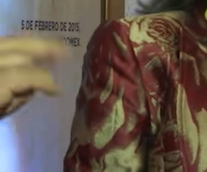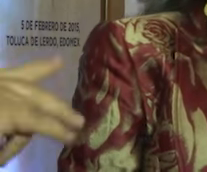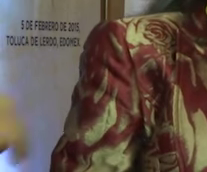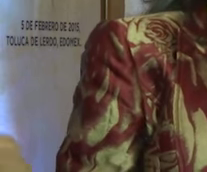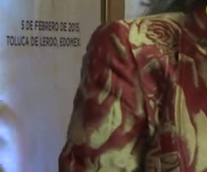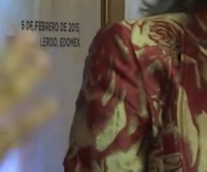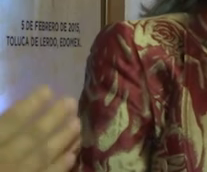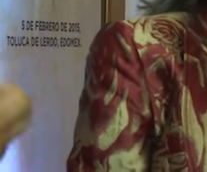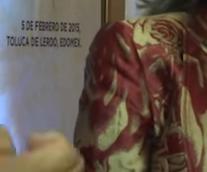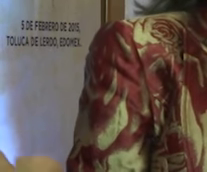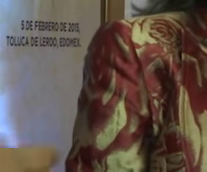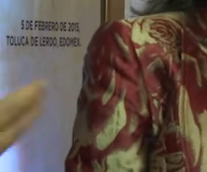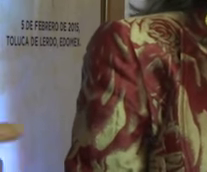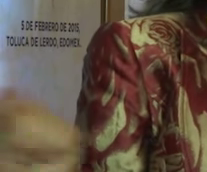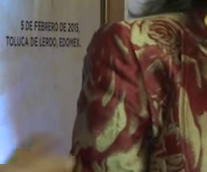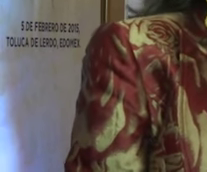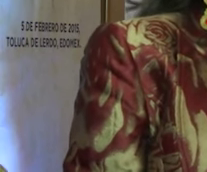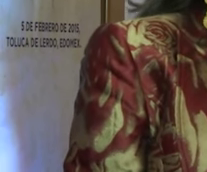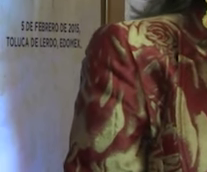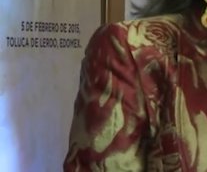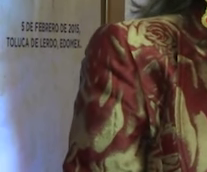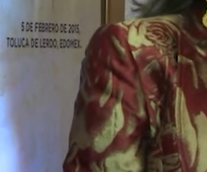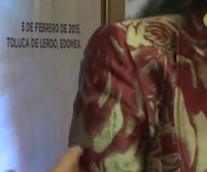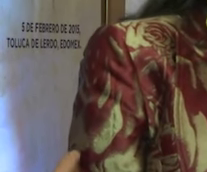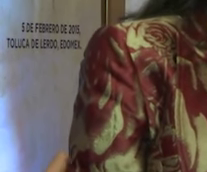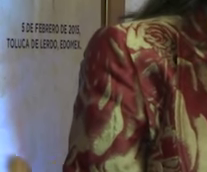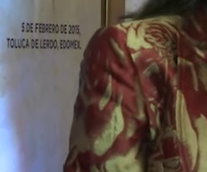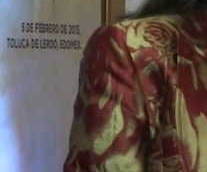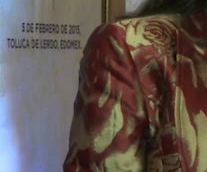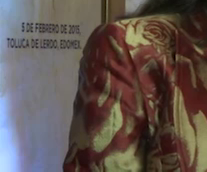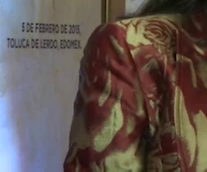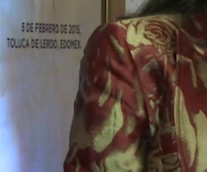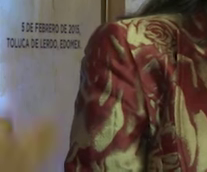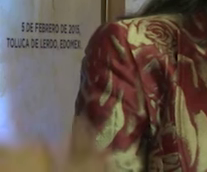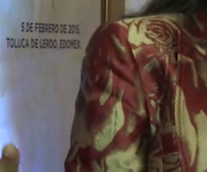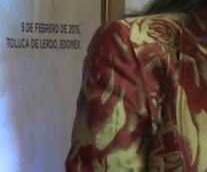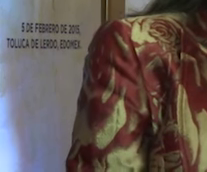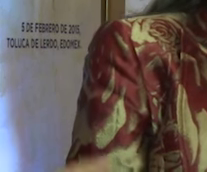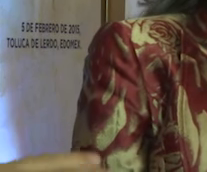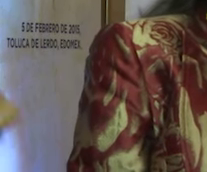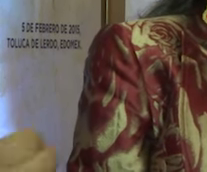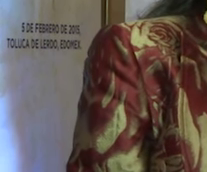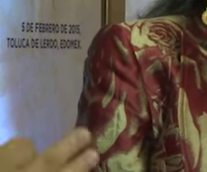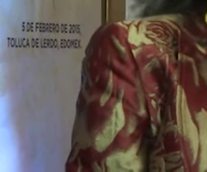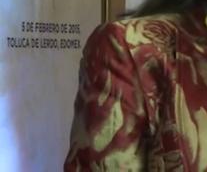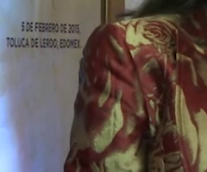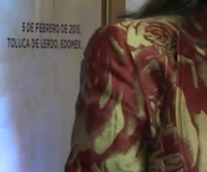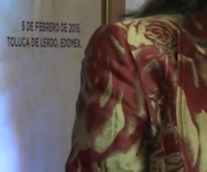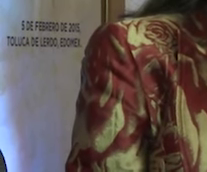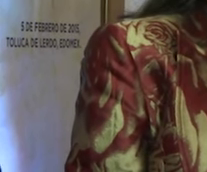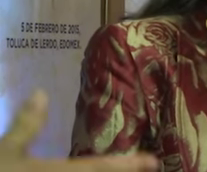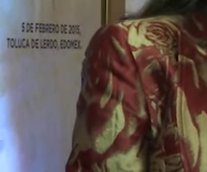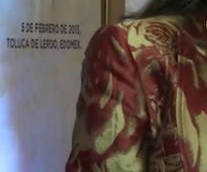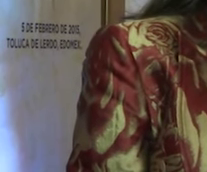no solo eso, sino que se han ido robusteciendo a lo largo de los años. Finalmente, pero no por ello menos importante,